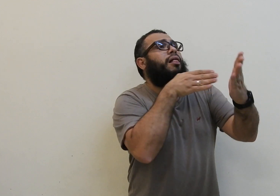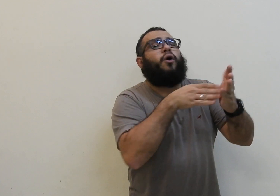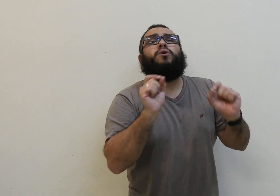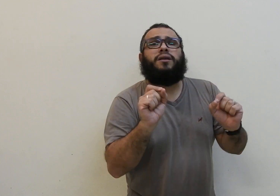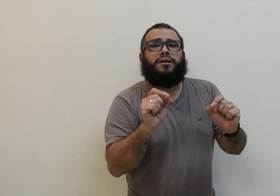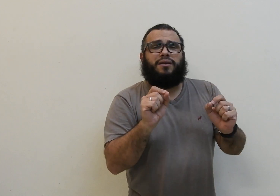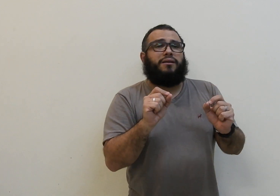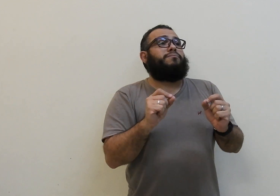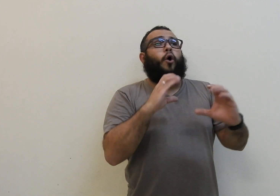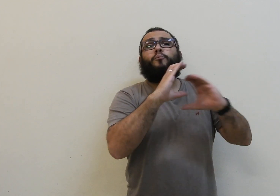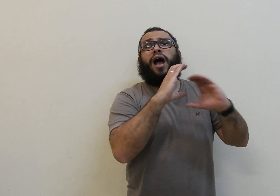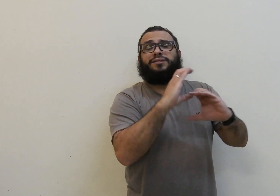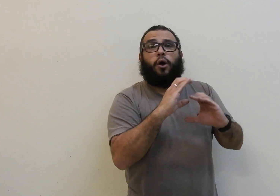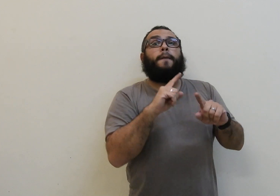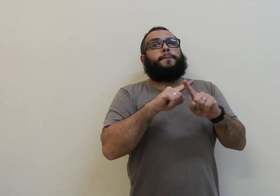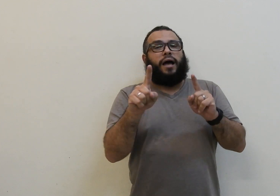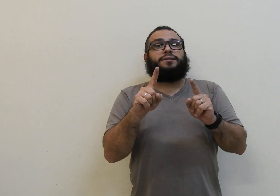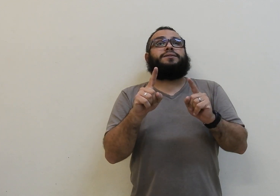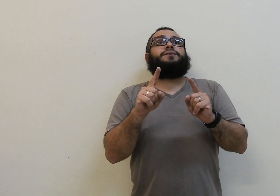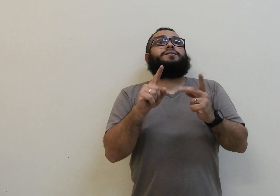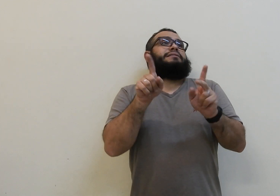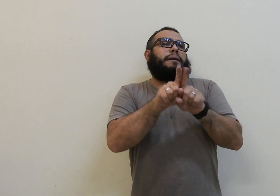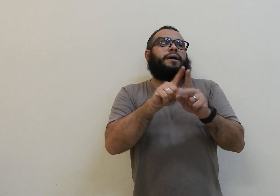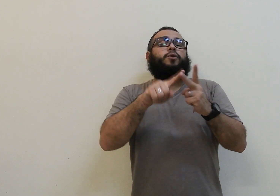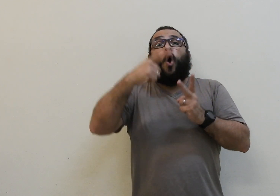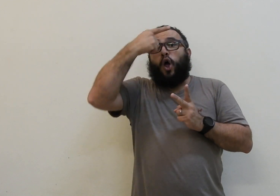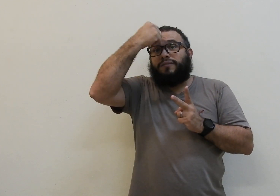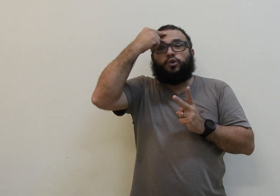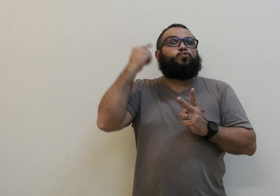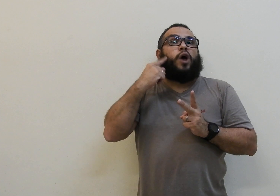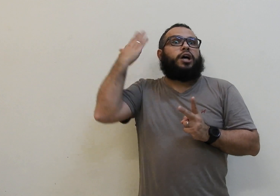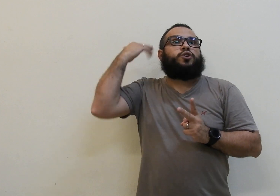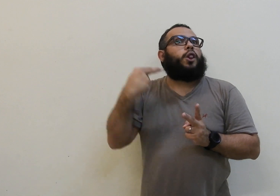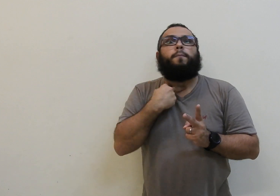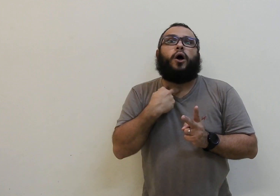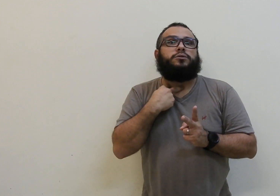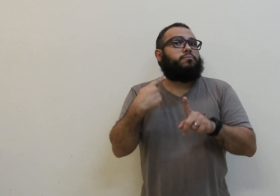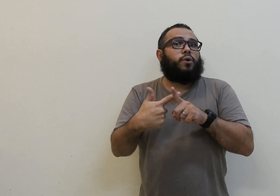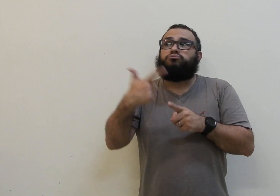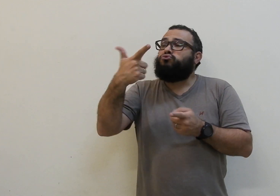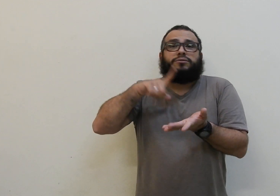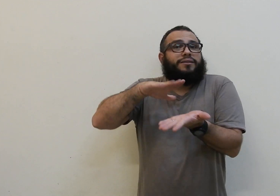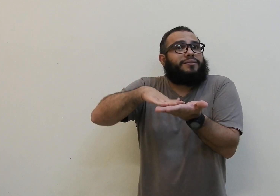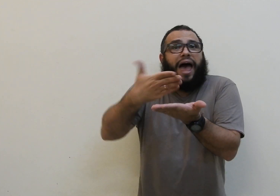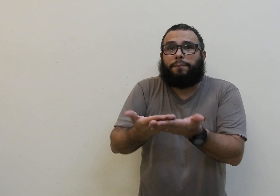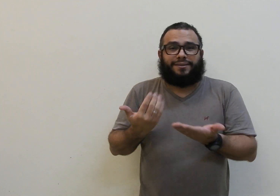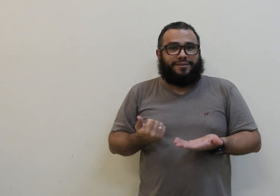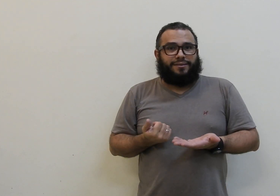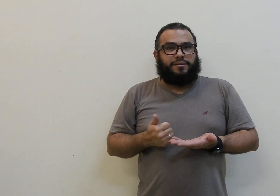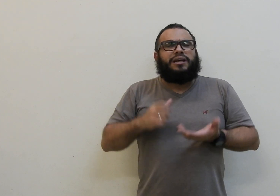de trabalho, a gente ainda tem o entrave da comunicação, mas, por exemplo, na